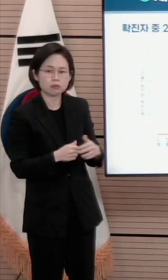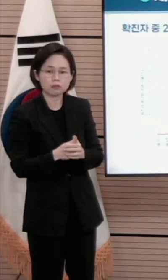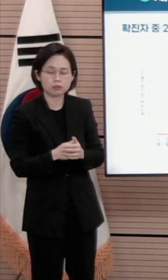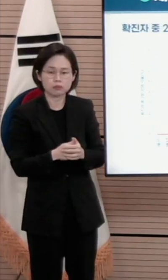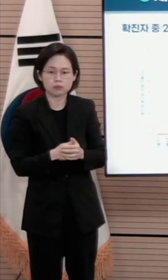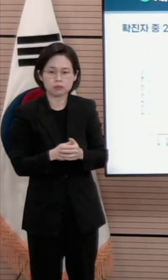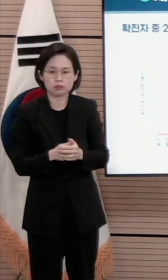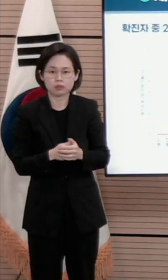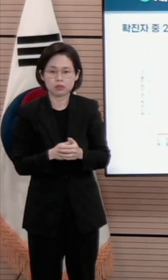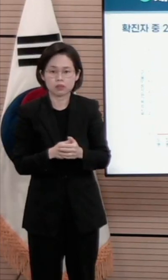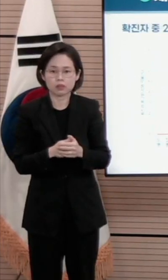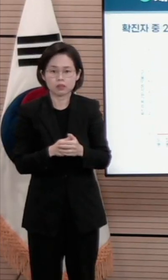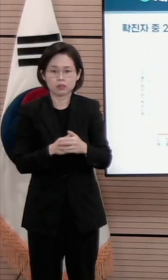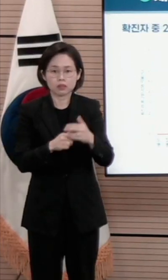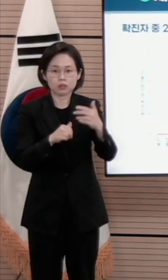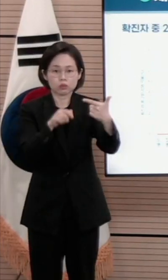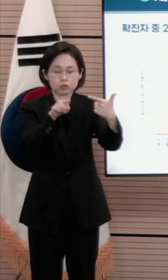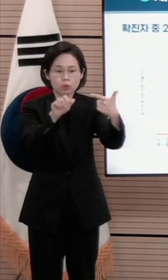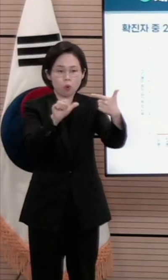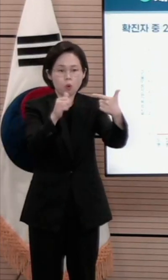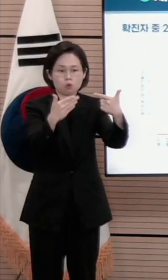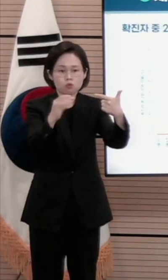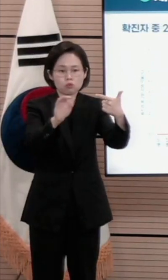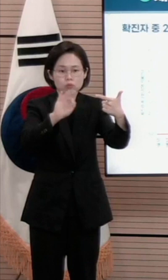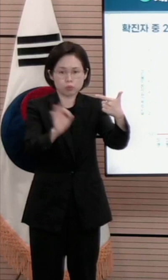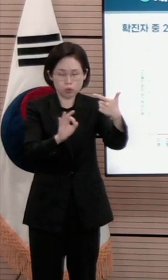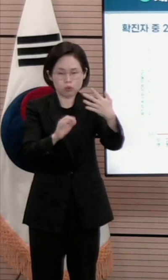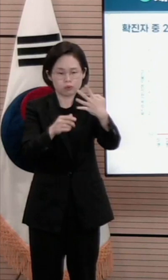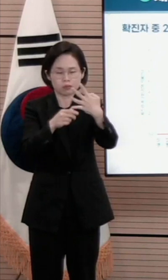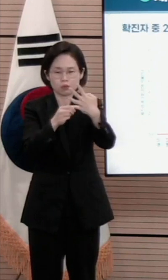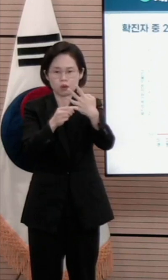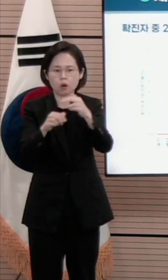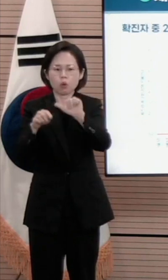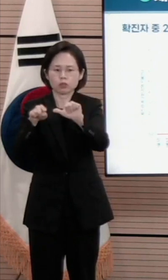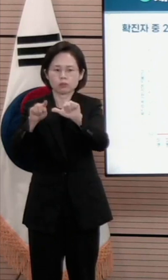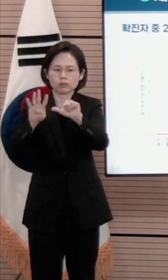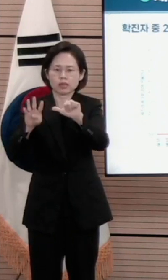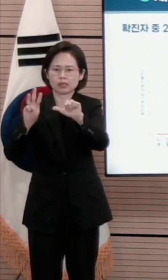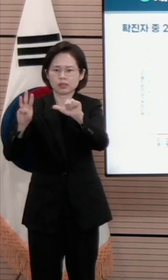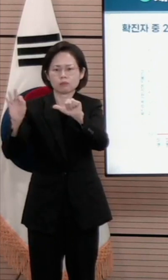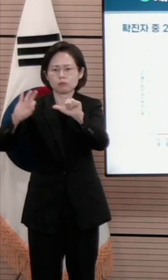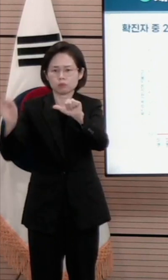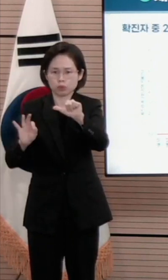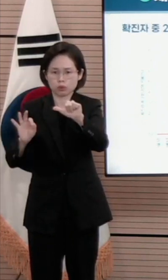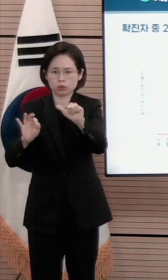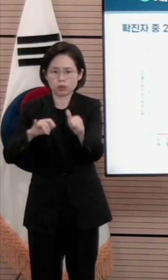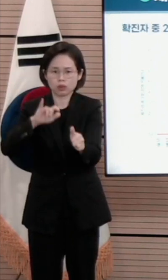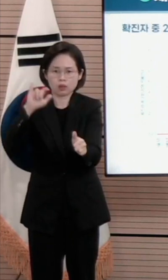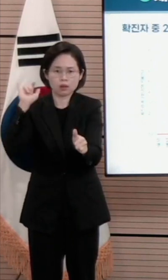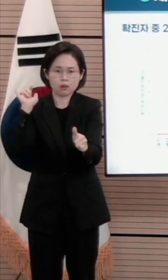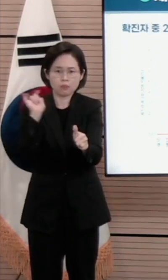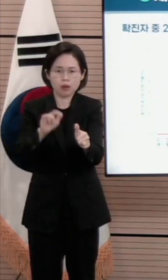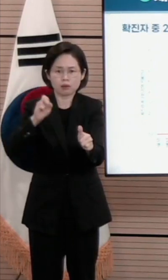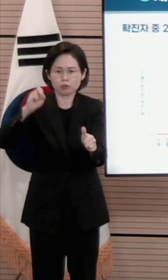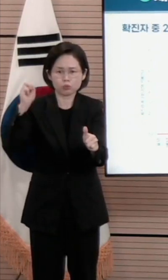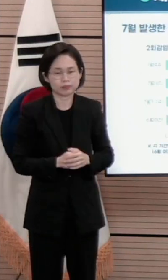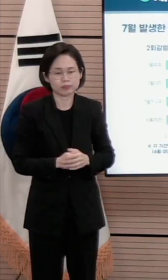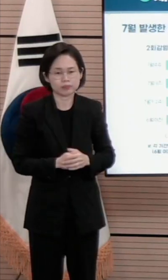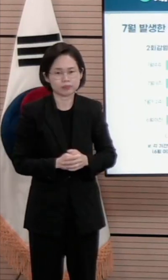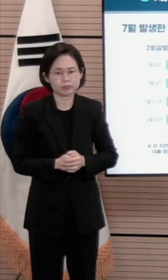전체 6.59%, 5.43%로 재감염 비율이 증가된